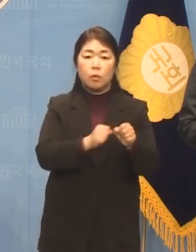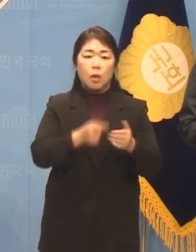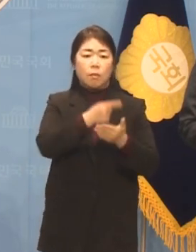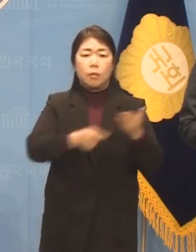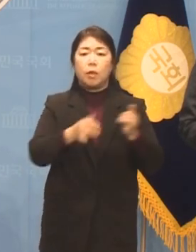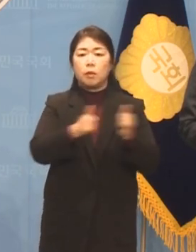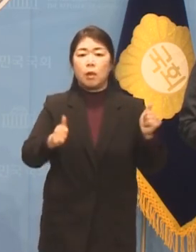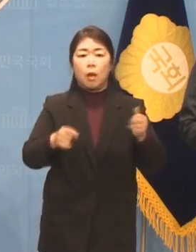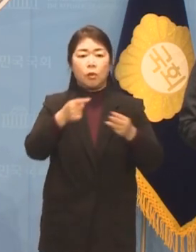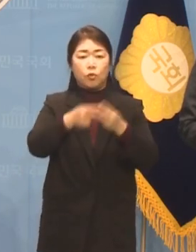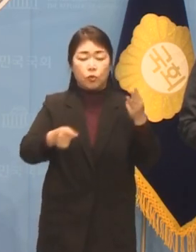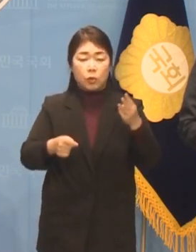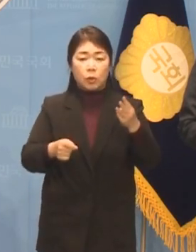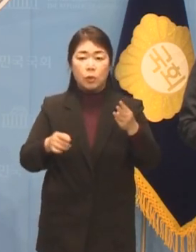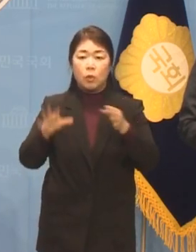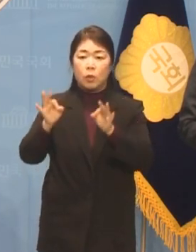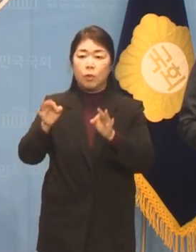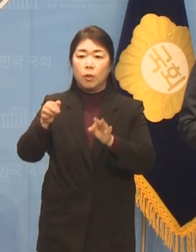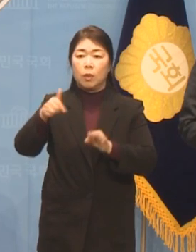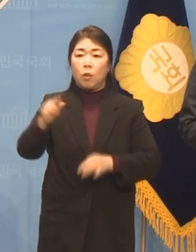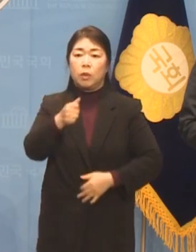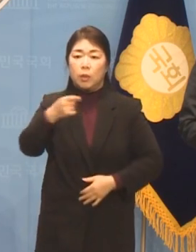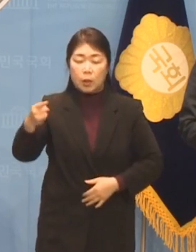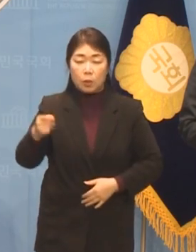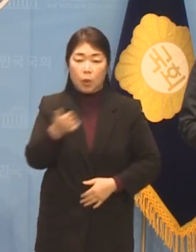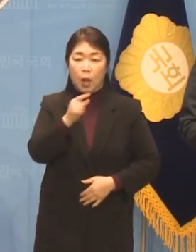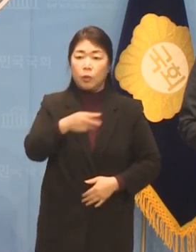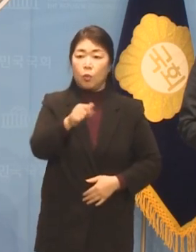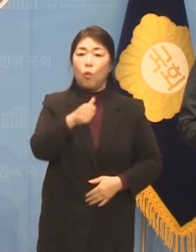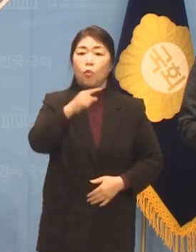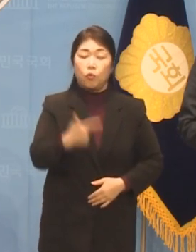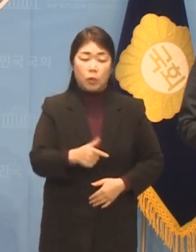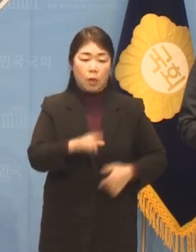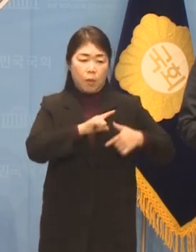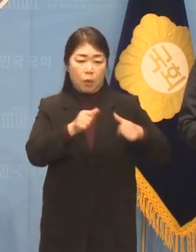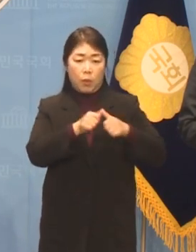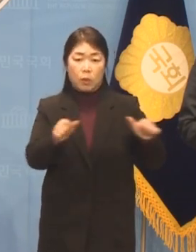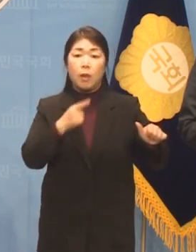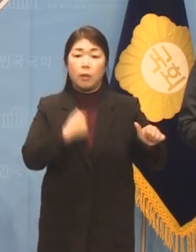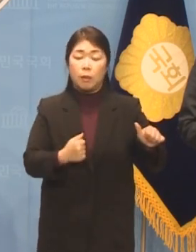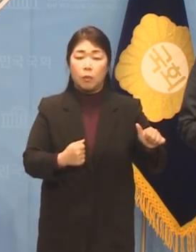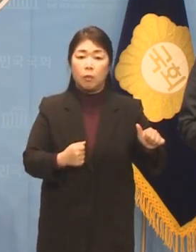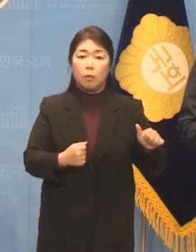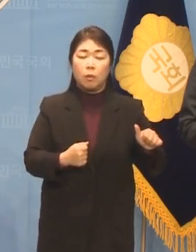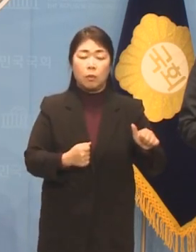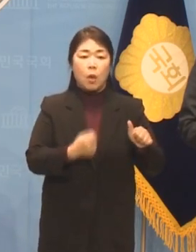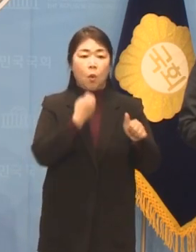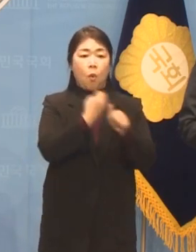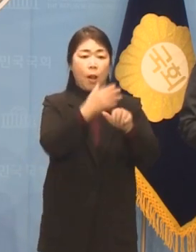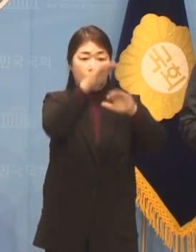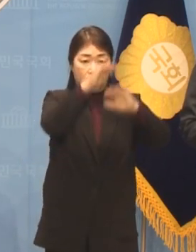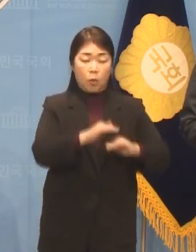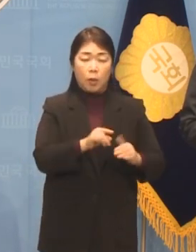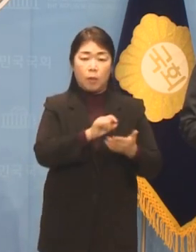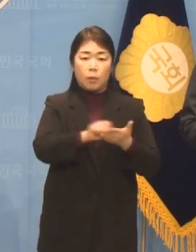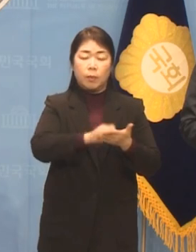피해자 윤석열, 김건희, 한동훈 등의 명예를 훼손하였다라고 적혀